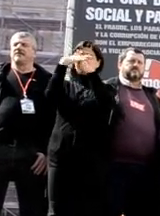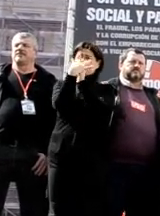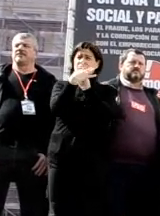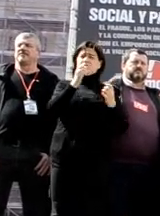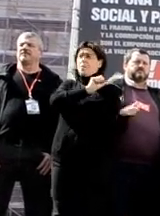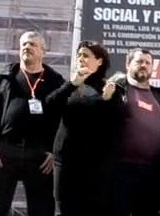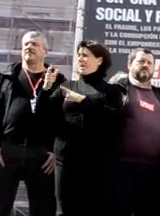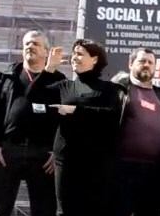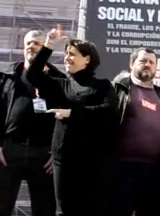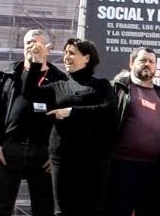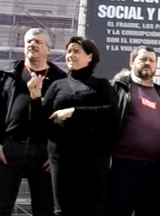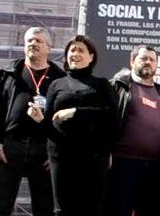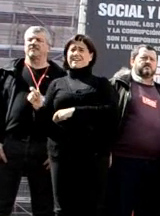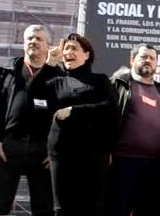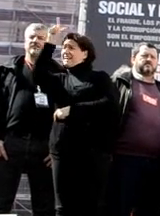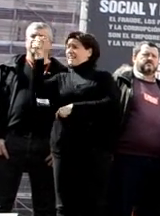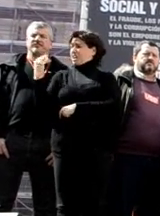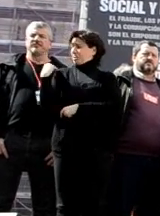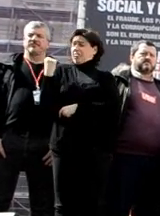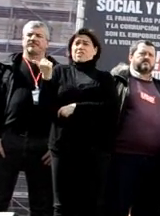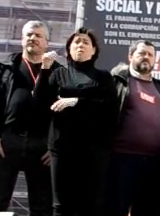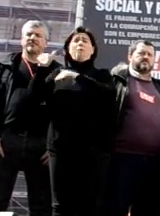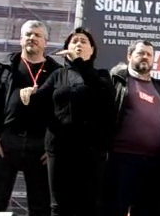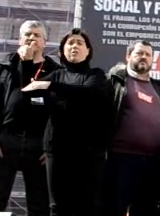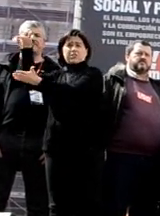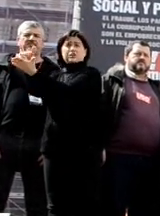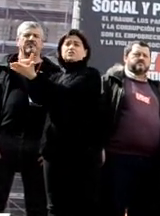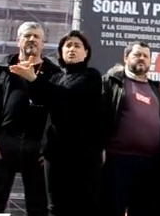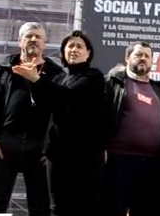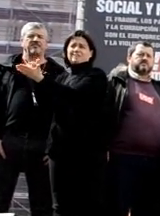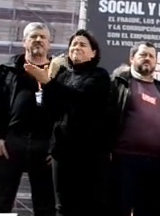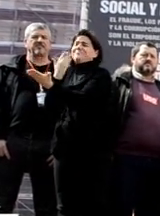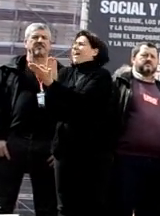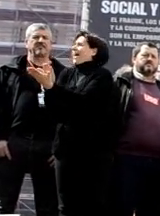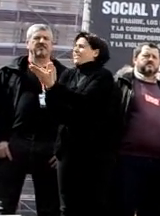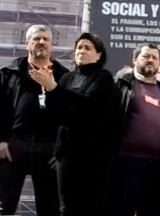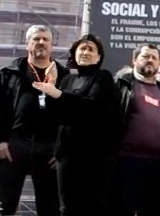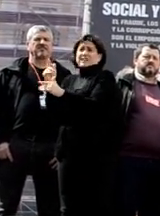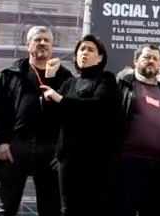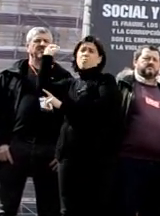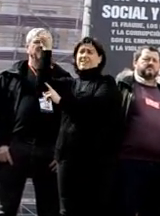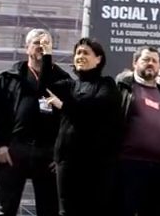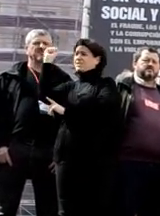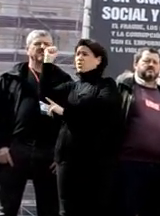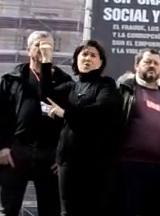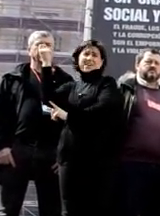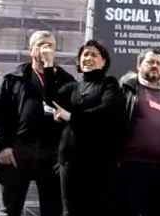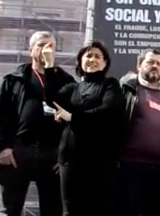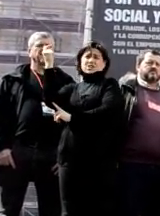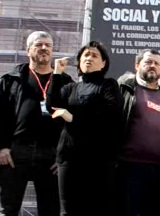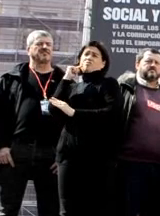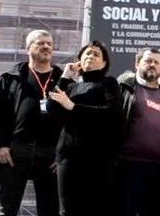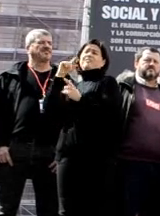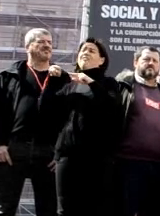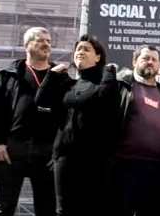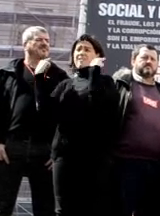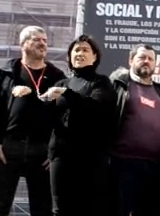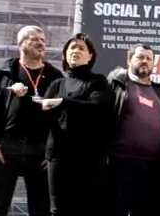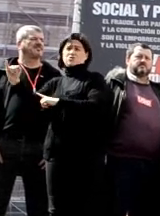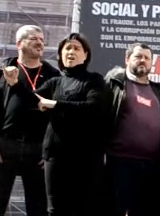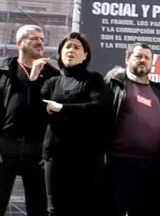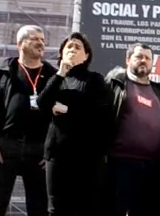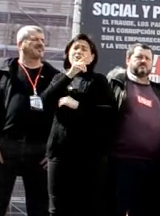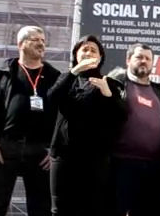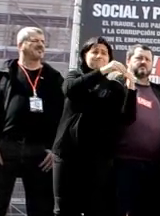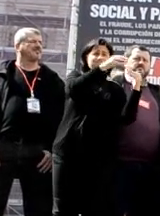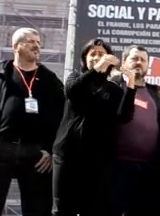Italia, donde las recientes elecciones han demostrado el éxito de opciones populistas y el hartazgo de una parte de la población